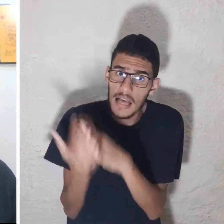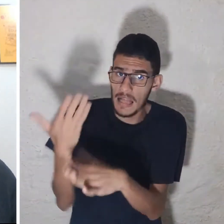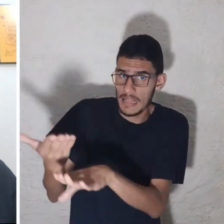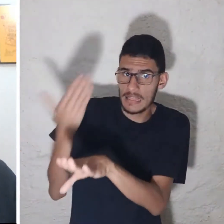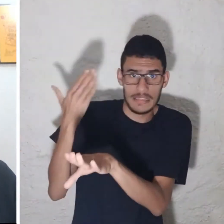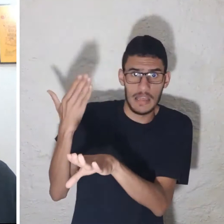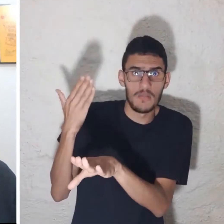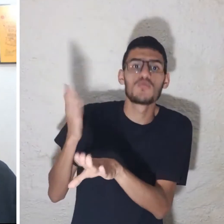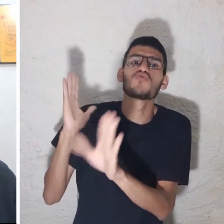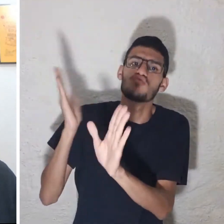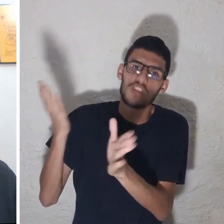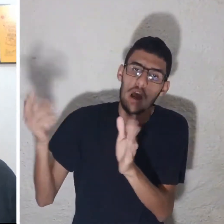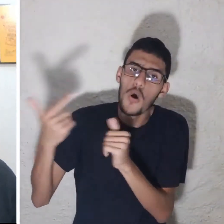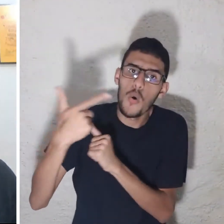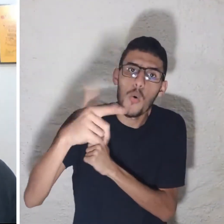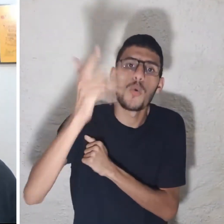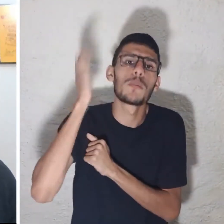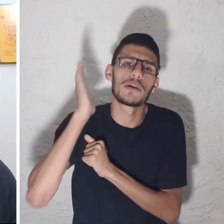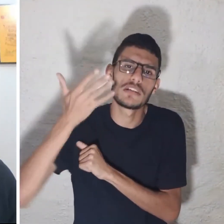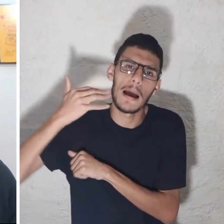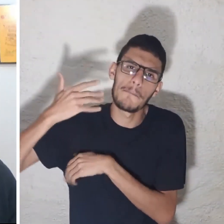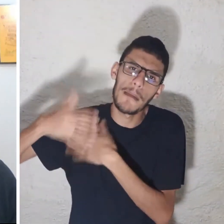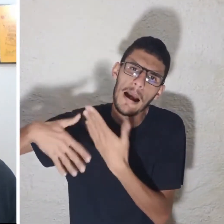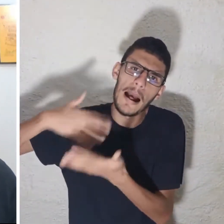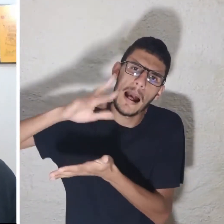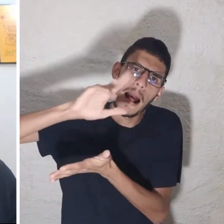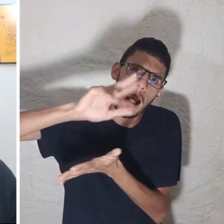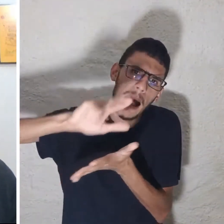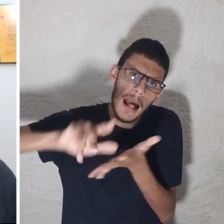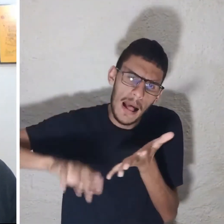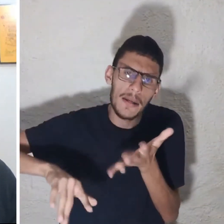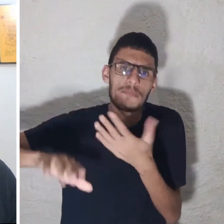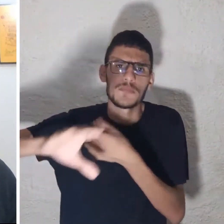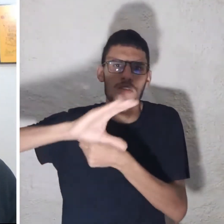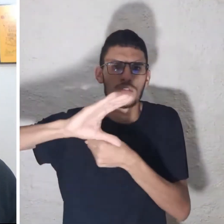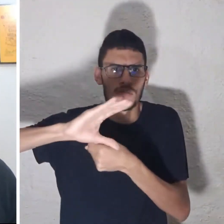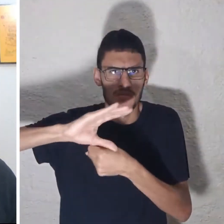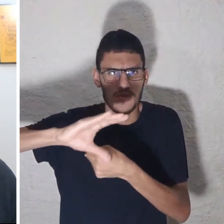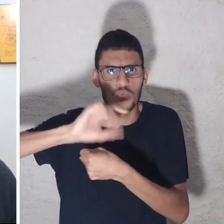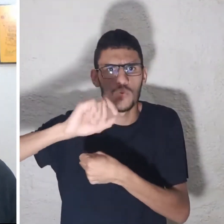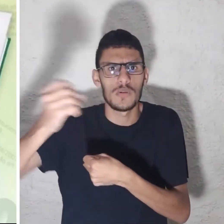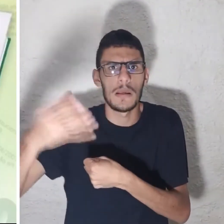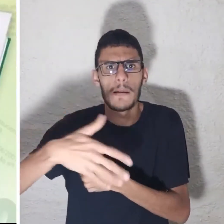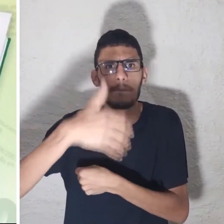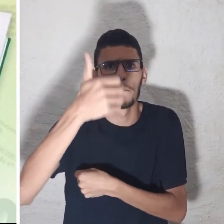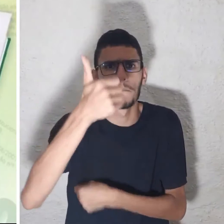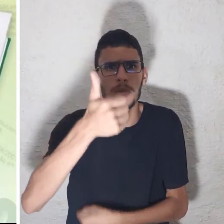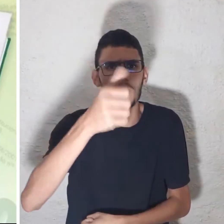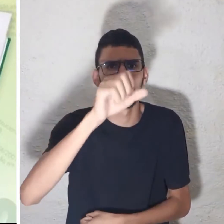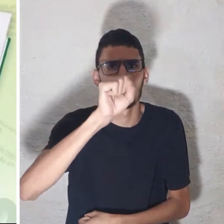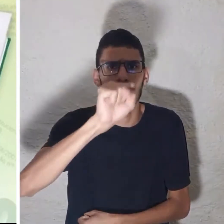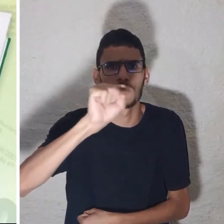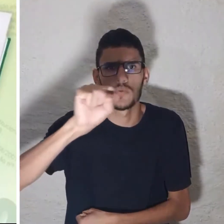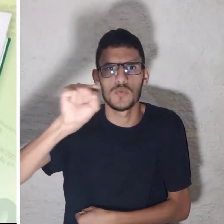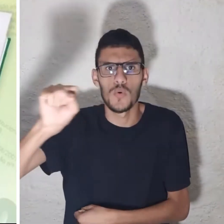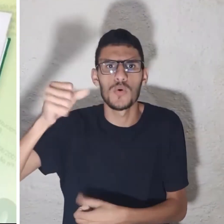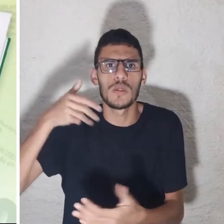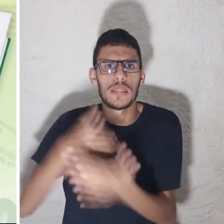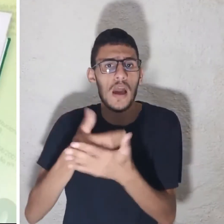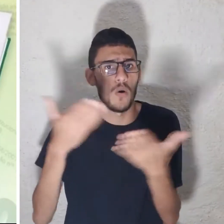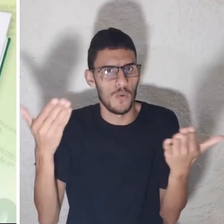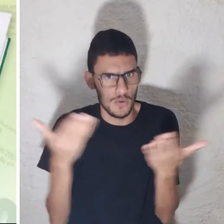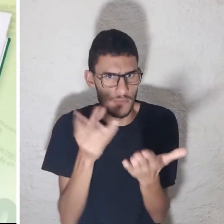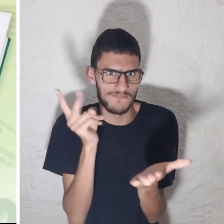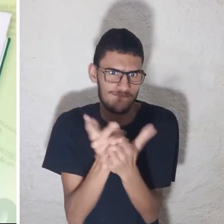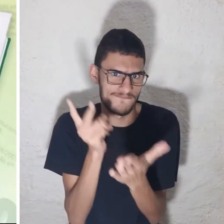né, que surgiu aí na época do Império, é uma outra, o Brasil já teve várias. A nossa Constituição mais nova é de 1988,